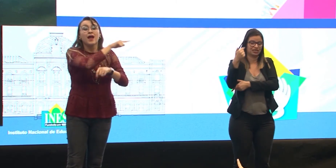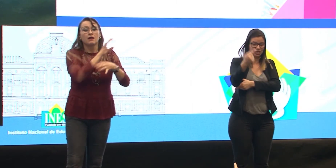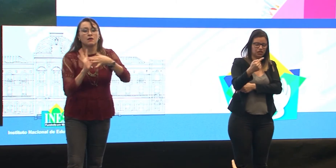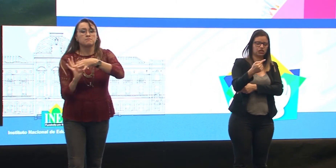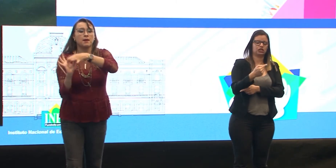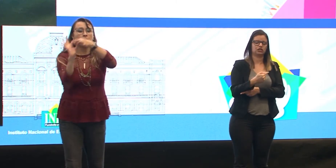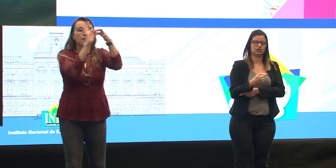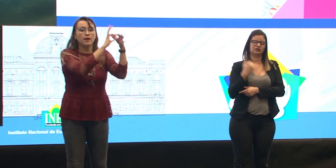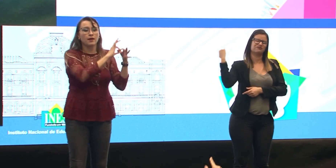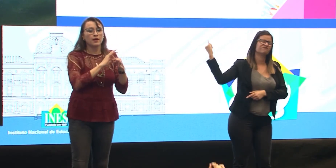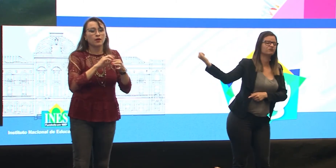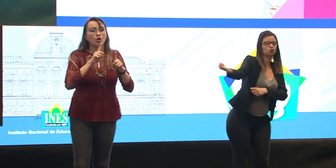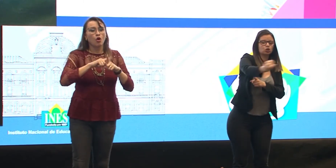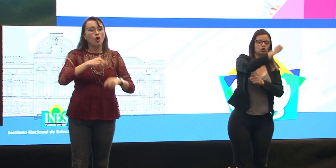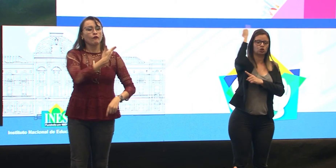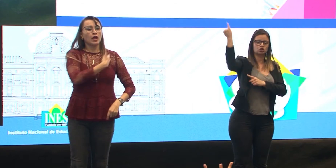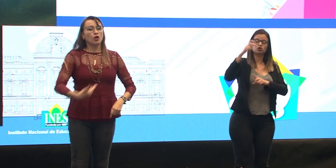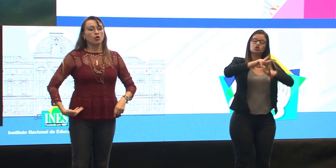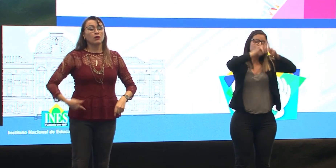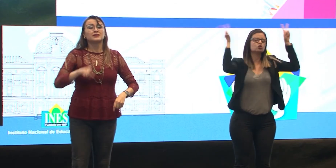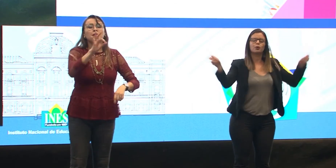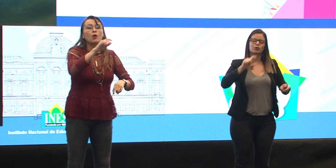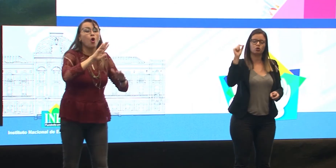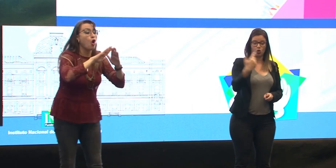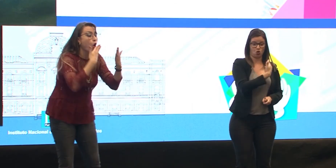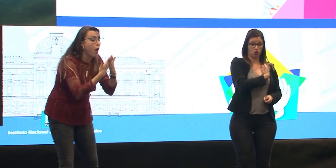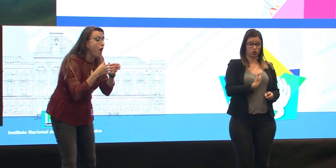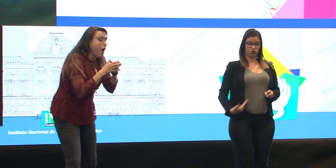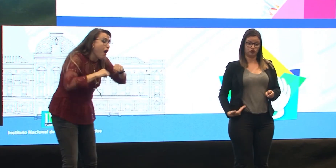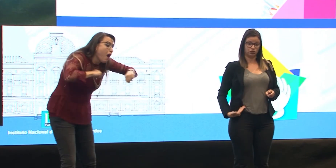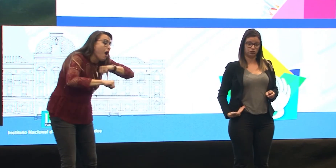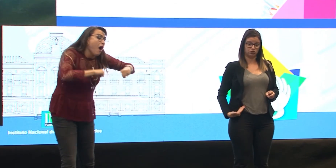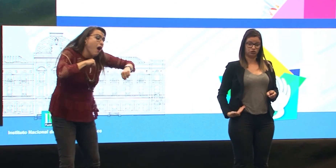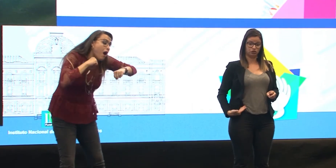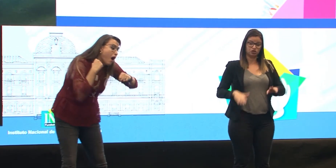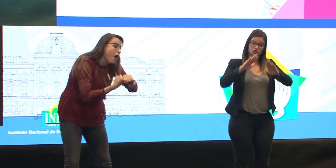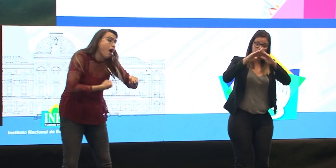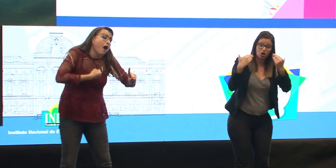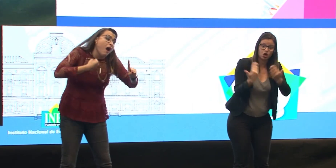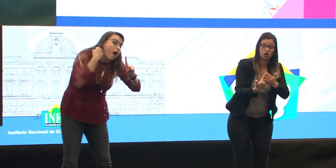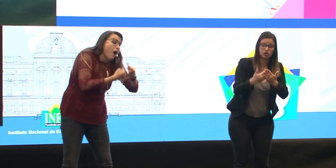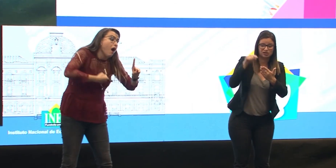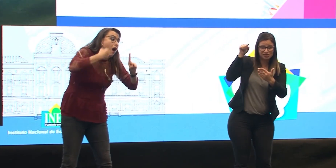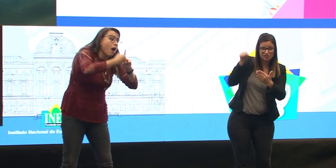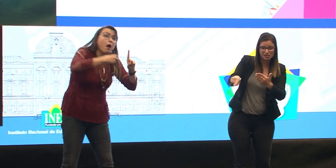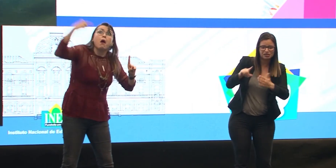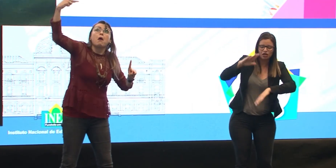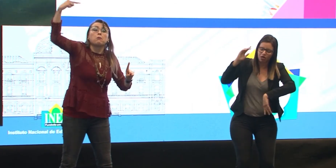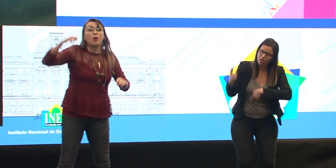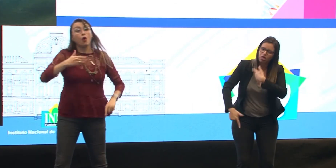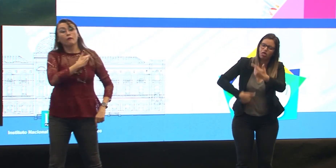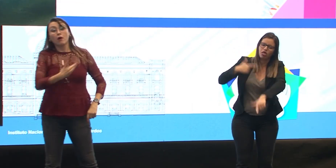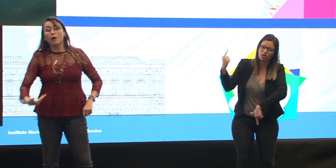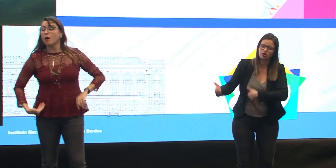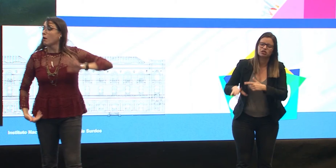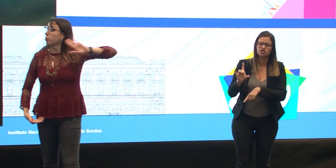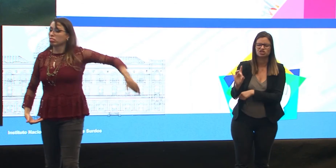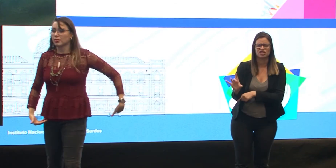1421. Um decreto extremamente importante que interligou esses setores governamentais, esse